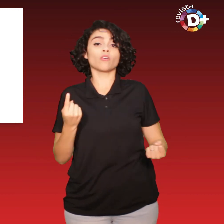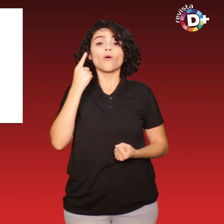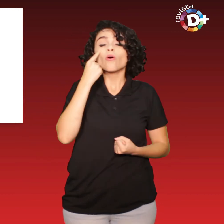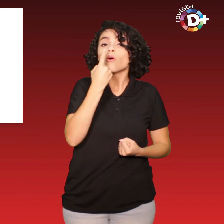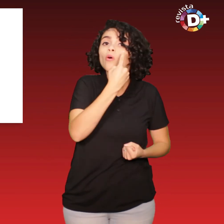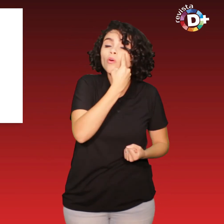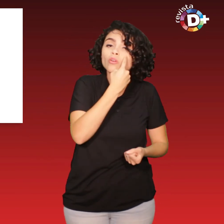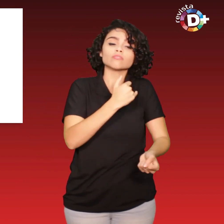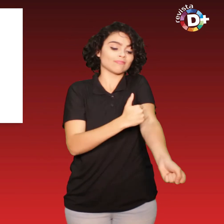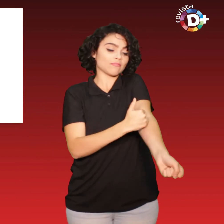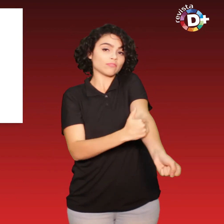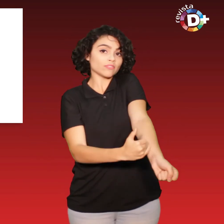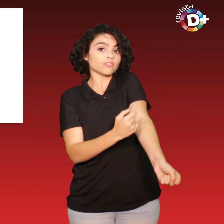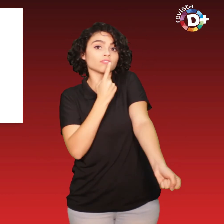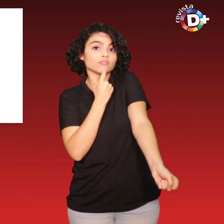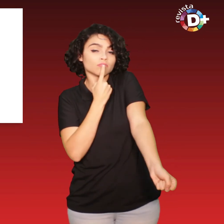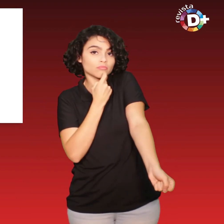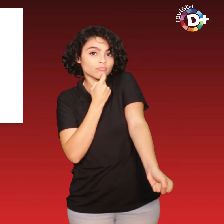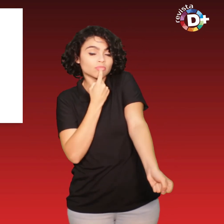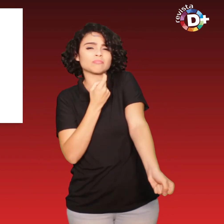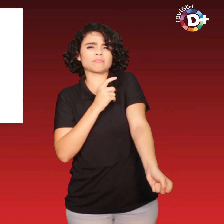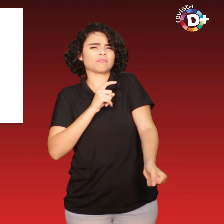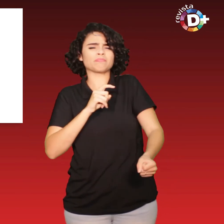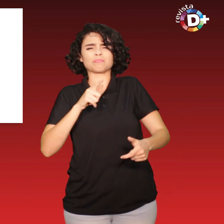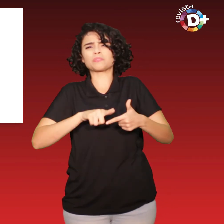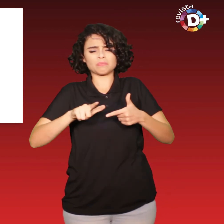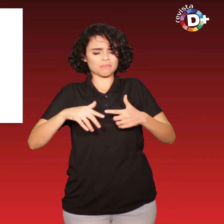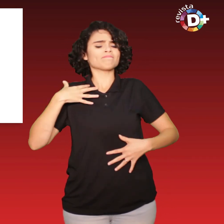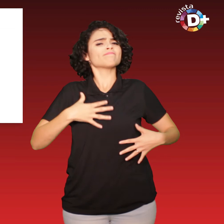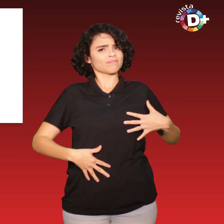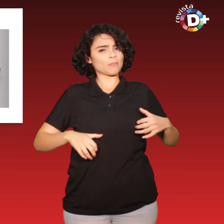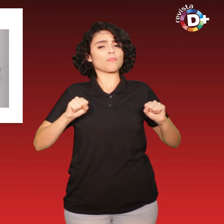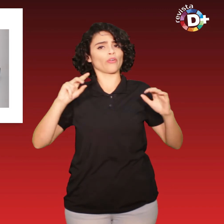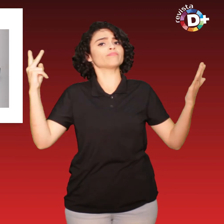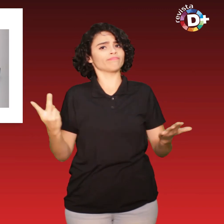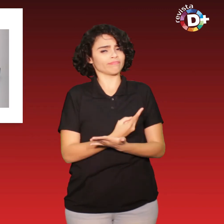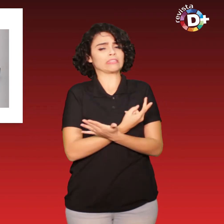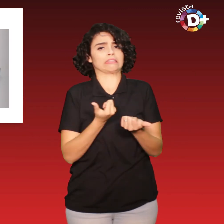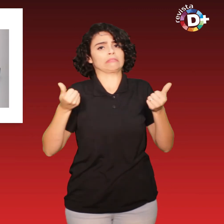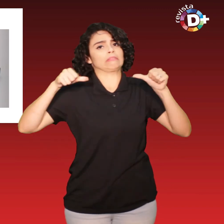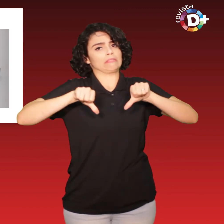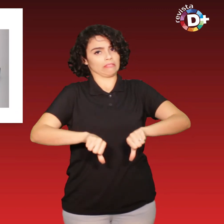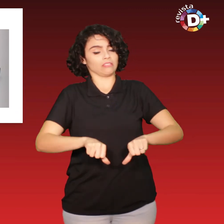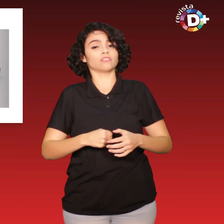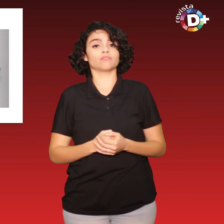olhos, vasos sanguíneos e nervos. São alguns dos órgãos afetados. Além